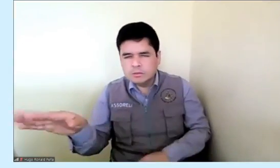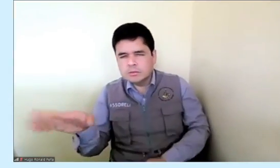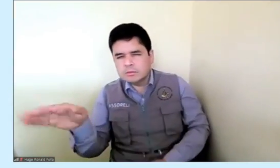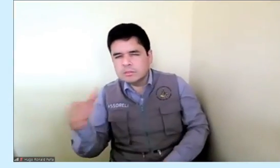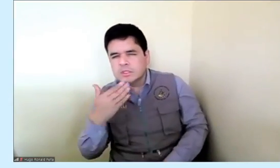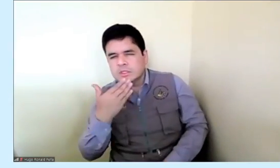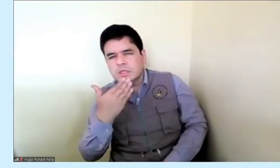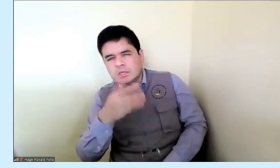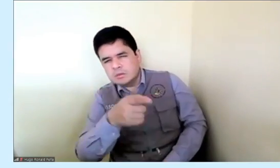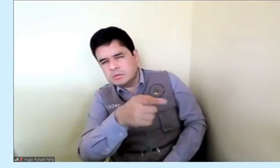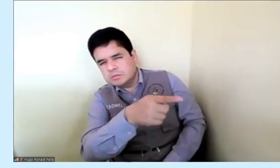¿Quiénes?